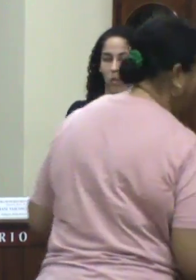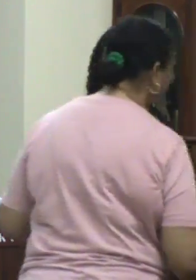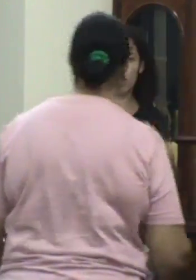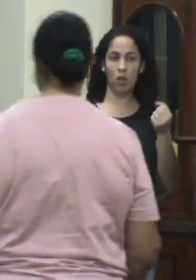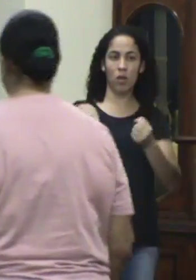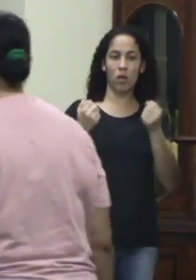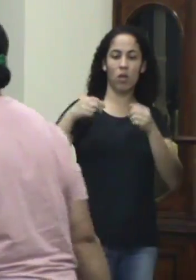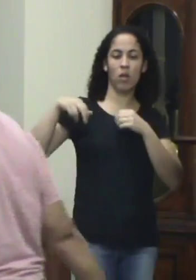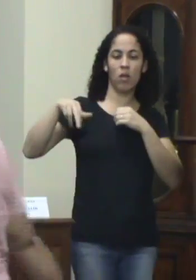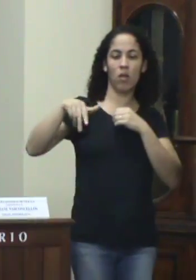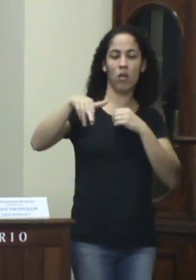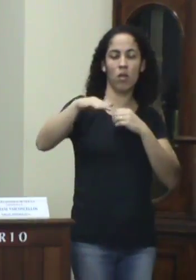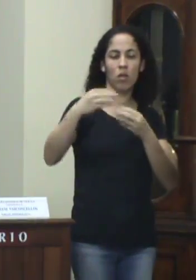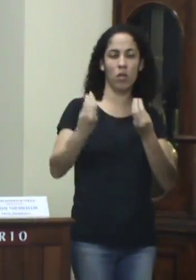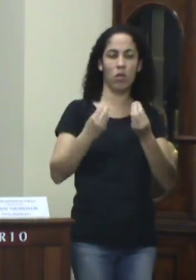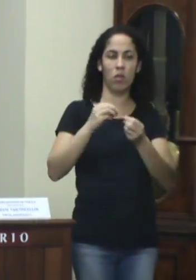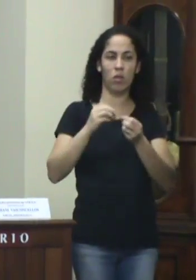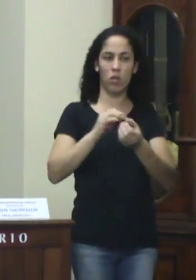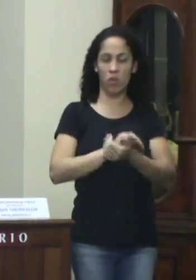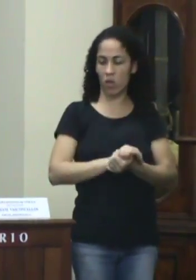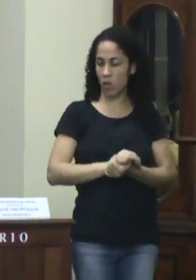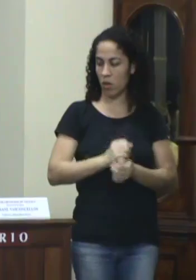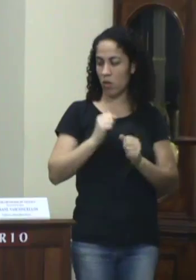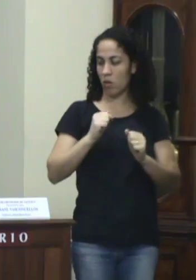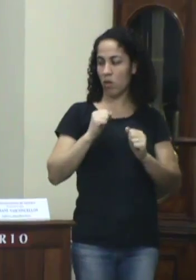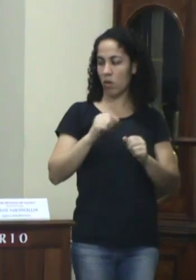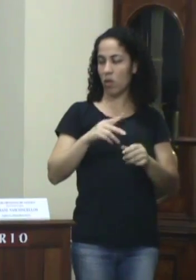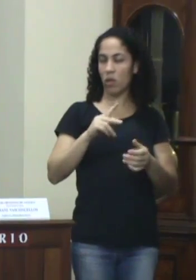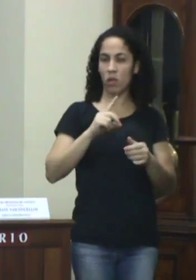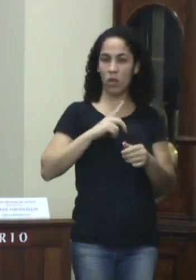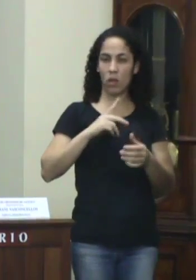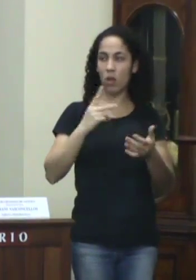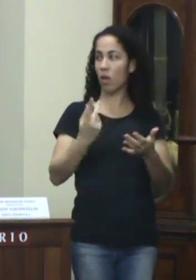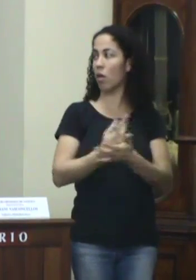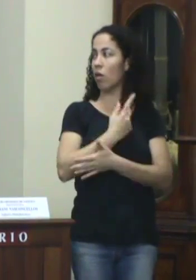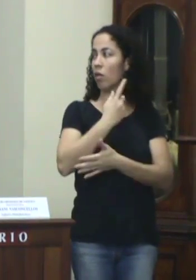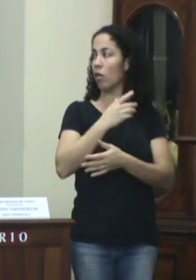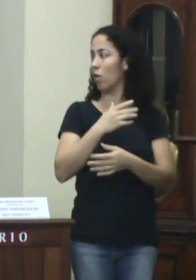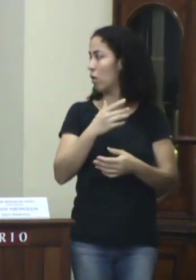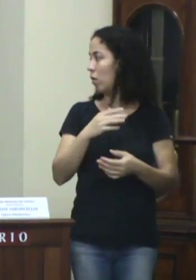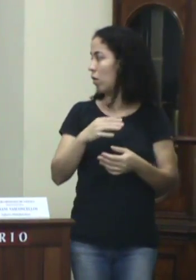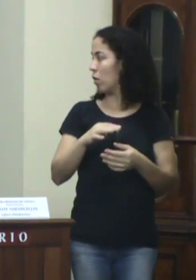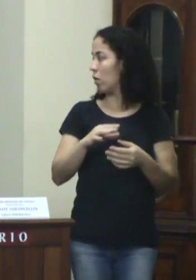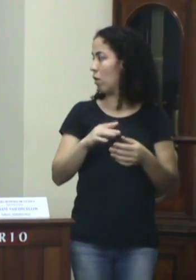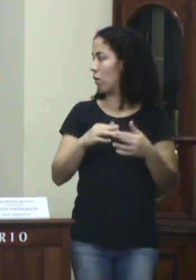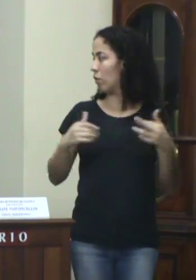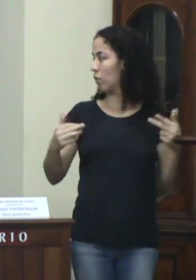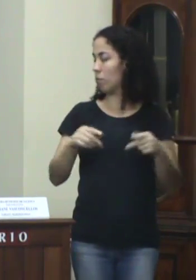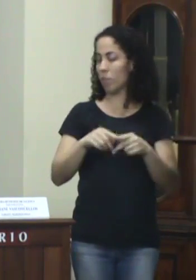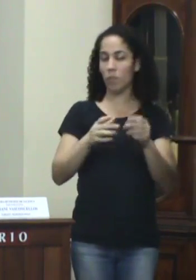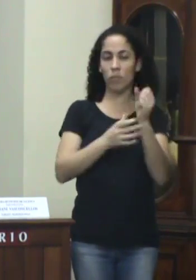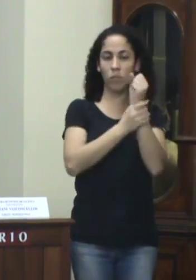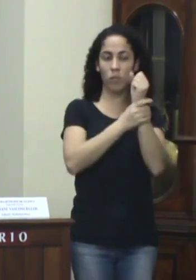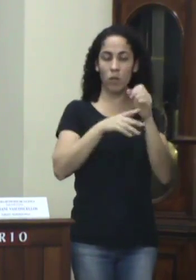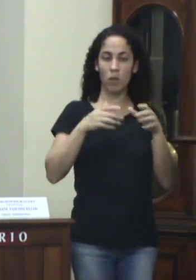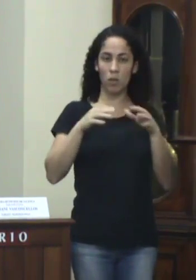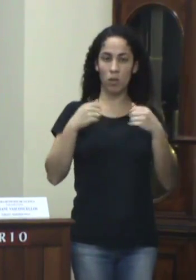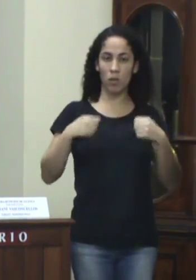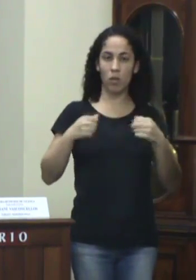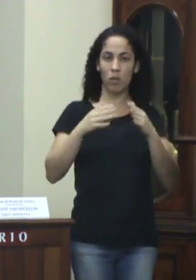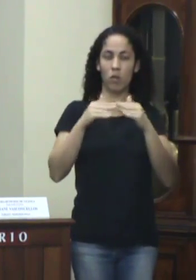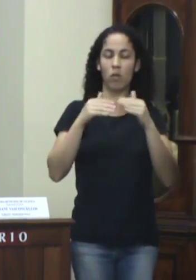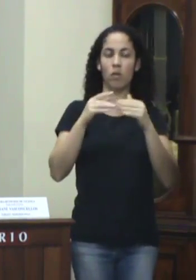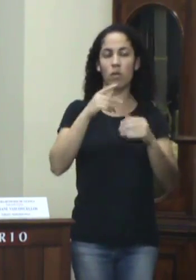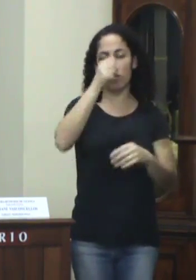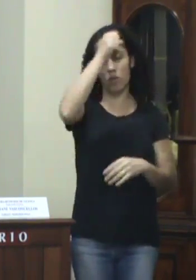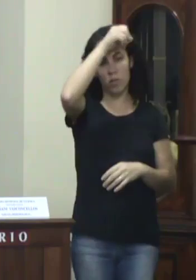veículos e pessoas que trafegam pelo local, podendo inclusive causar acidentes. De forma a zelar pela segurança e integridade física dos